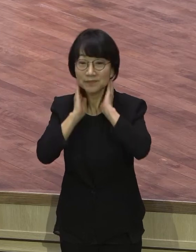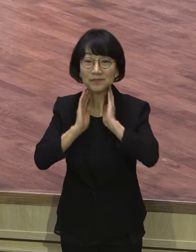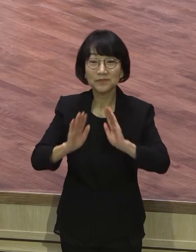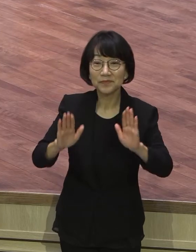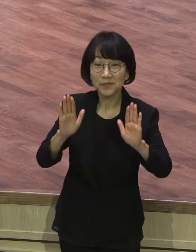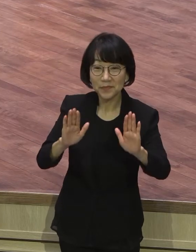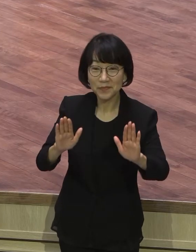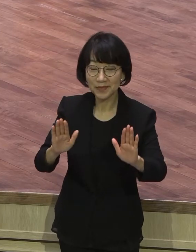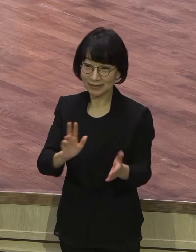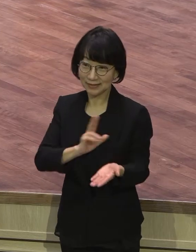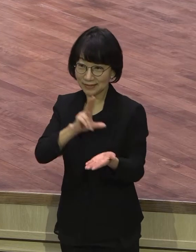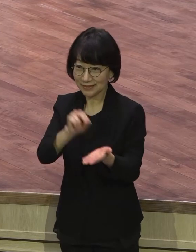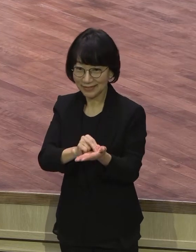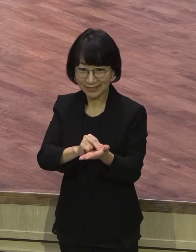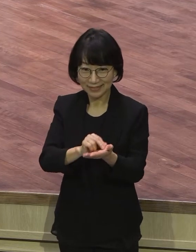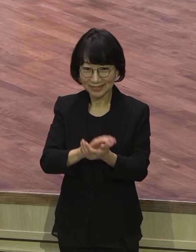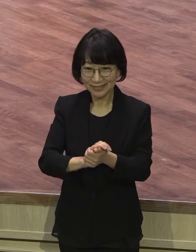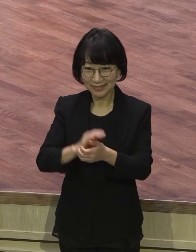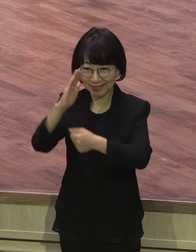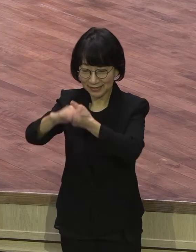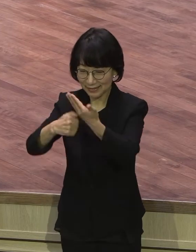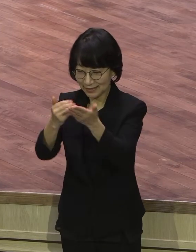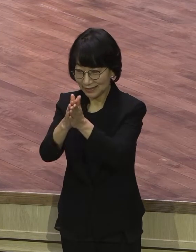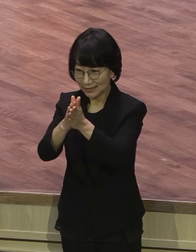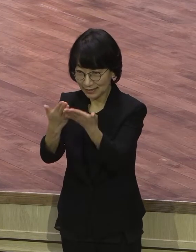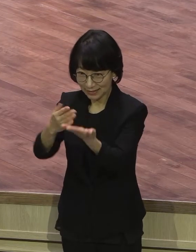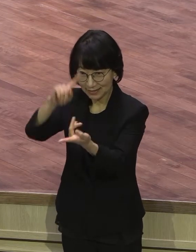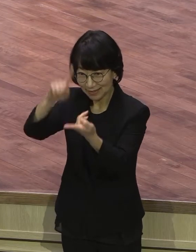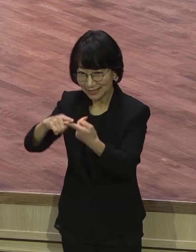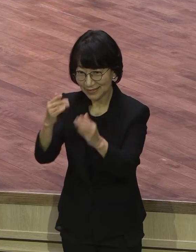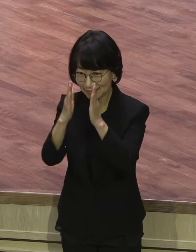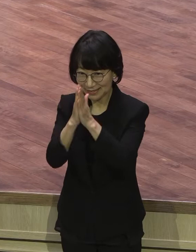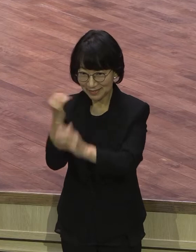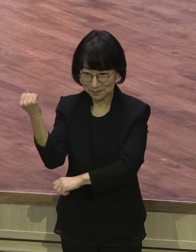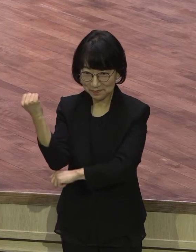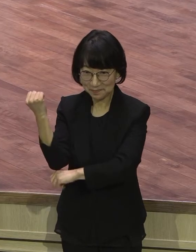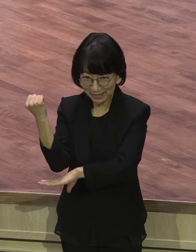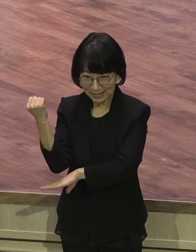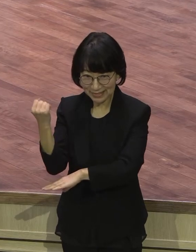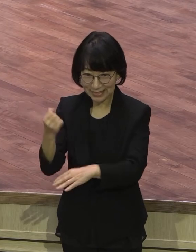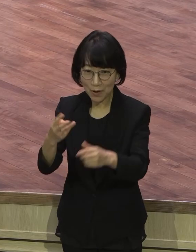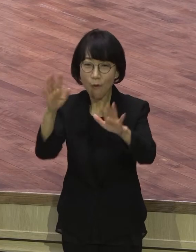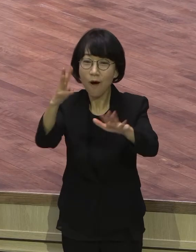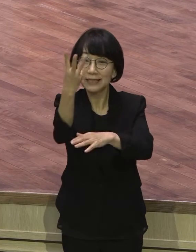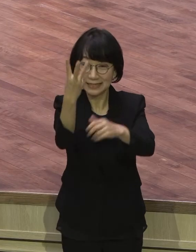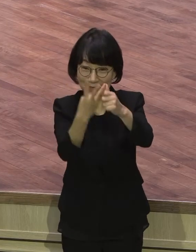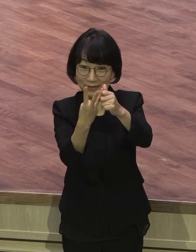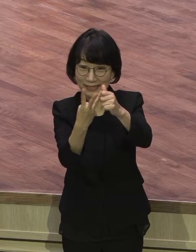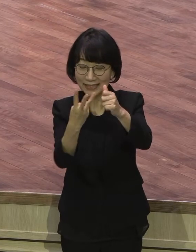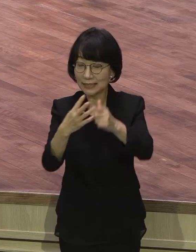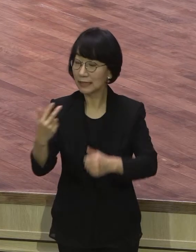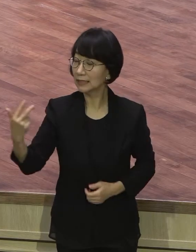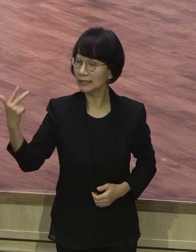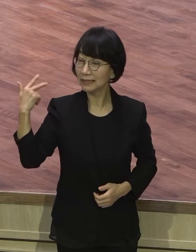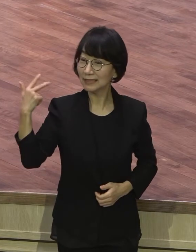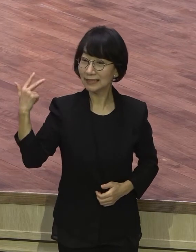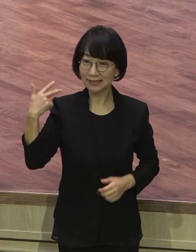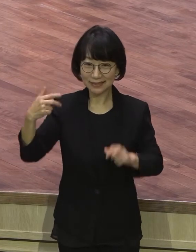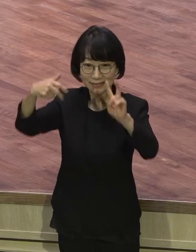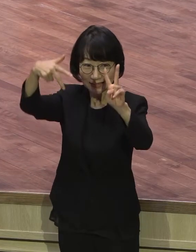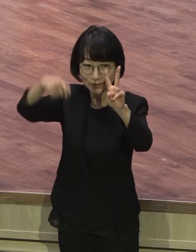가지고 성경적 기도 원리 세 번째 시간입니다. 지난 두 주간 예수님의